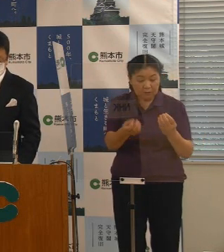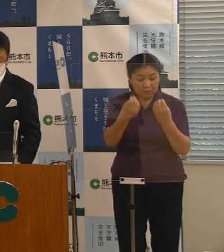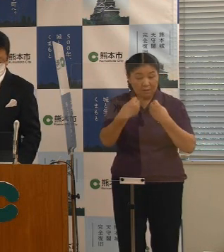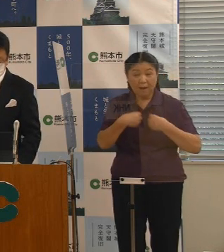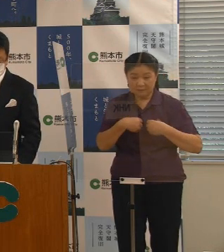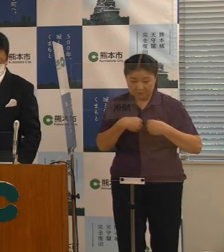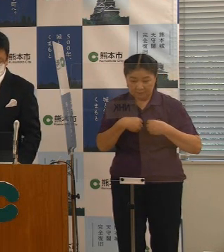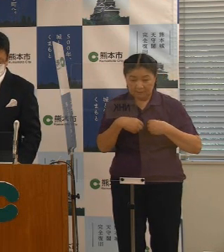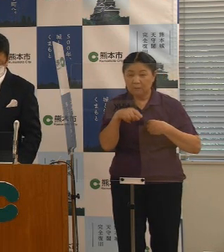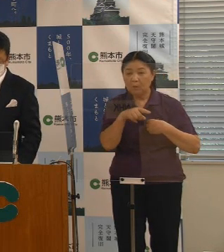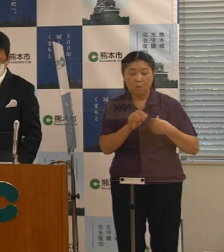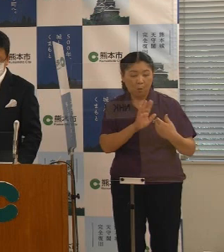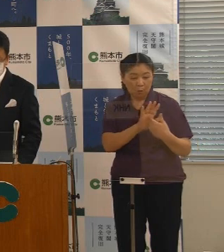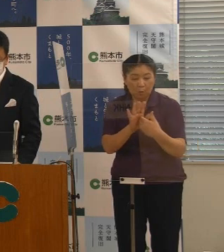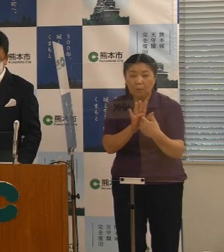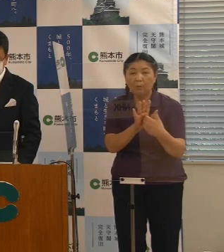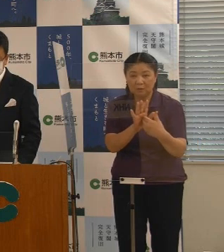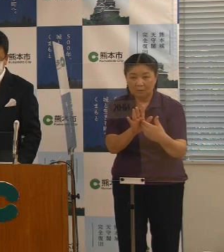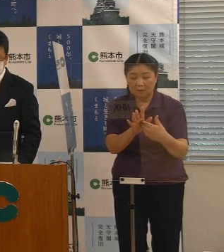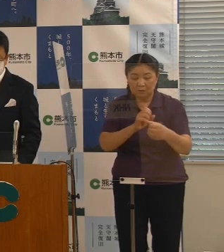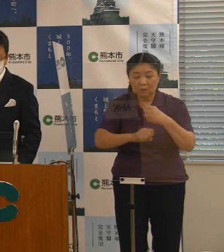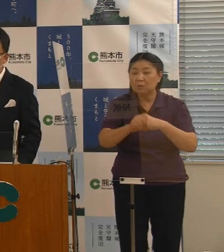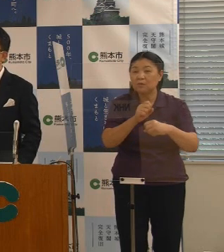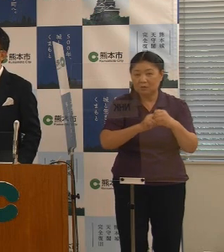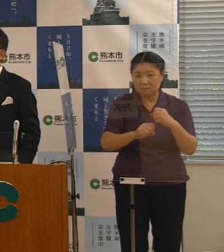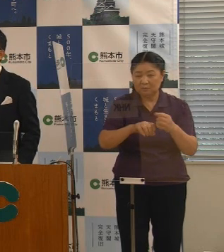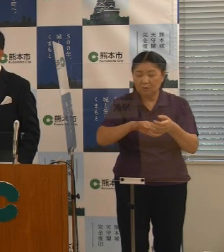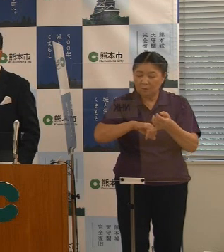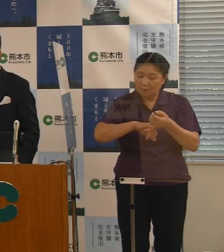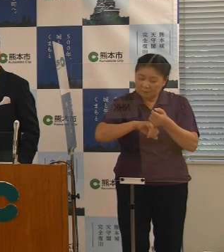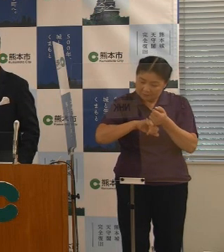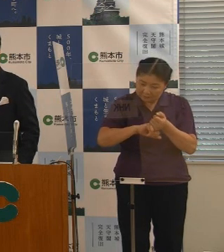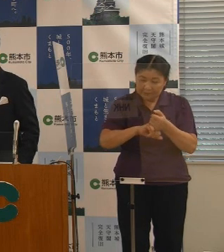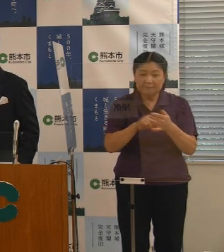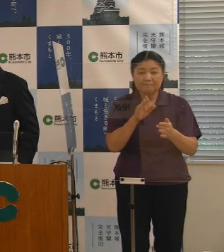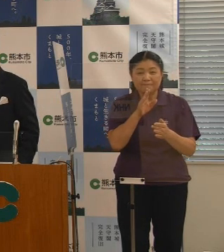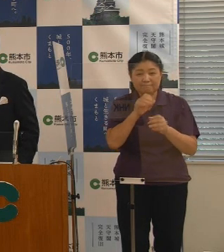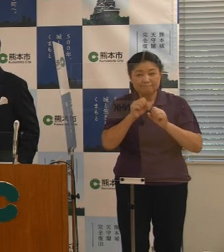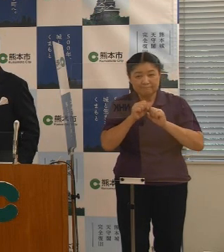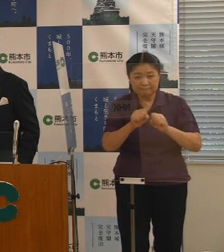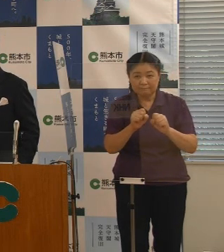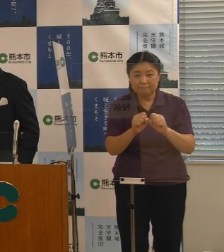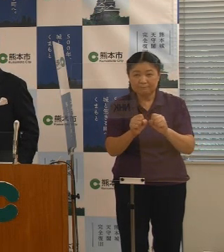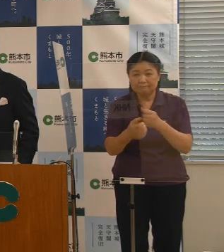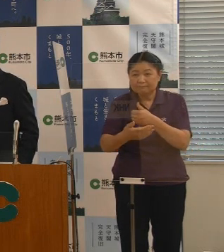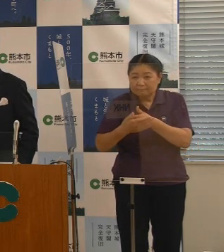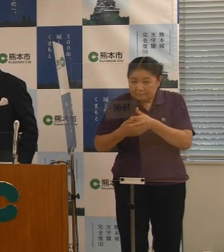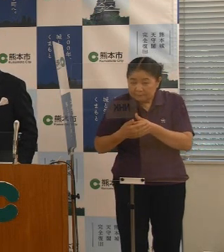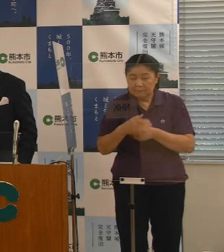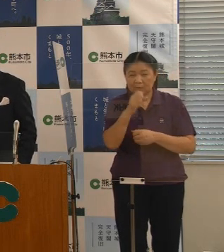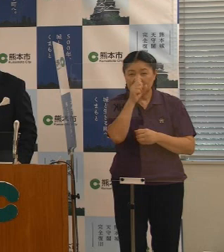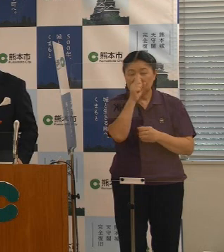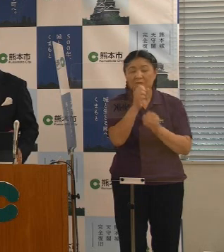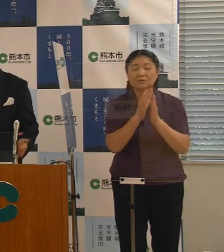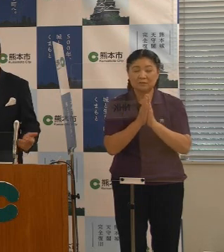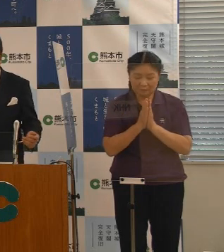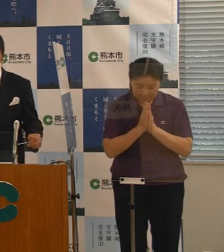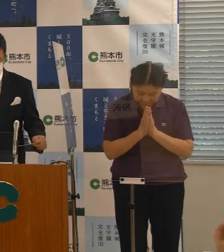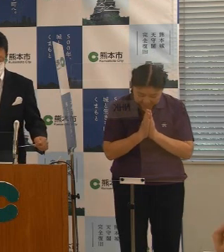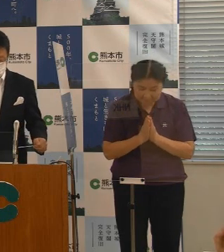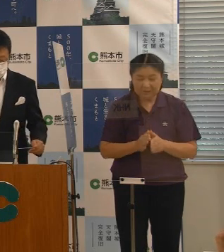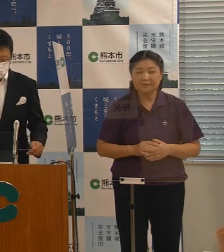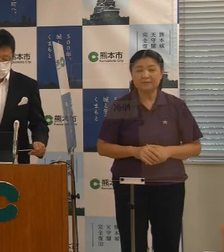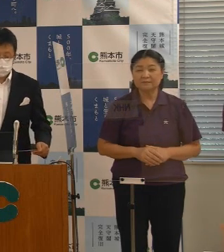のですね、感染予防のための取り組みについてぜひ実践をしていただきますようよろしくお願いをいた